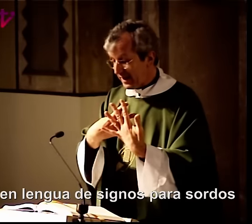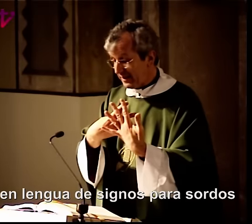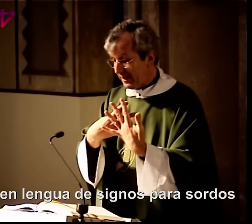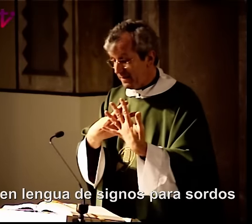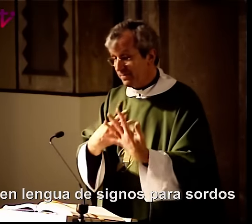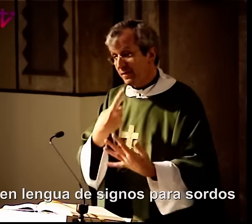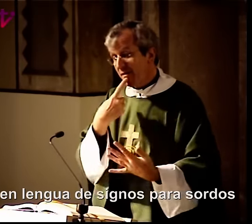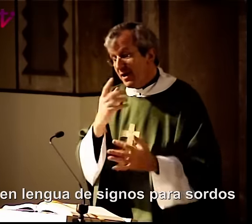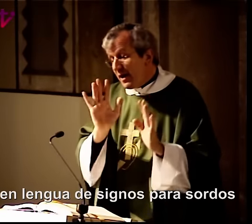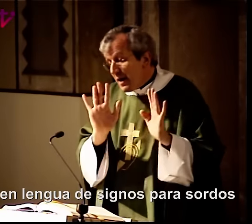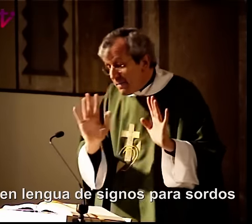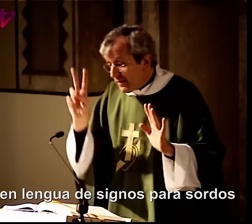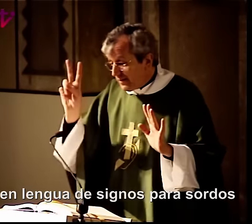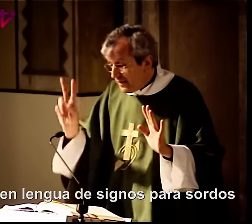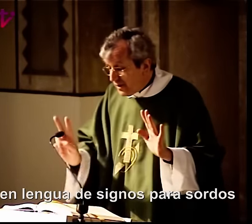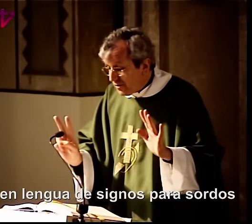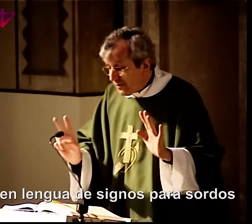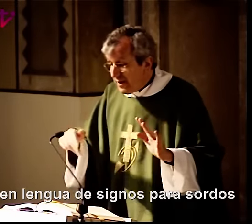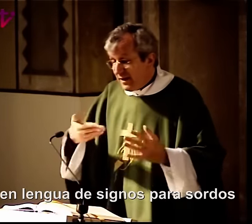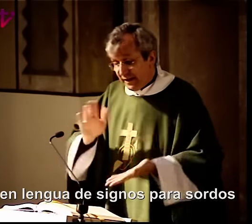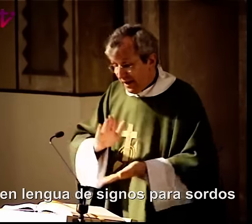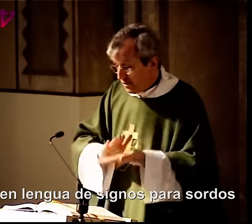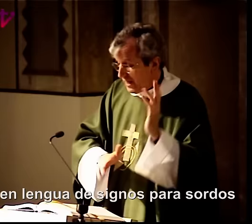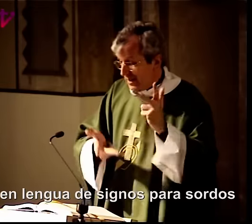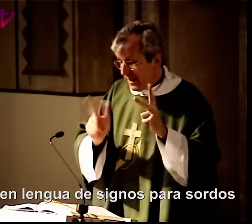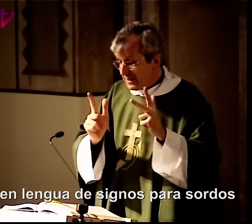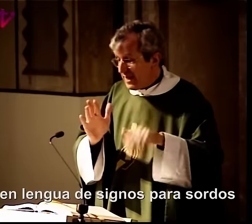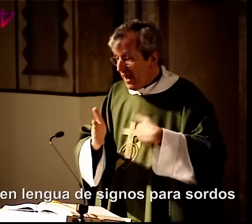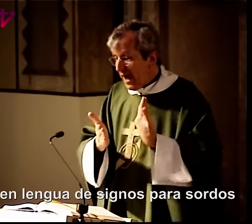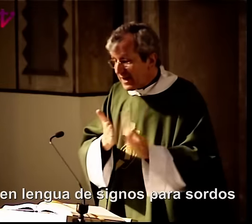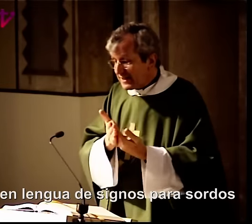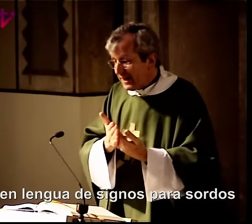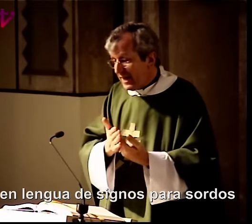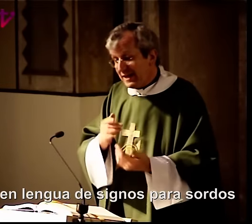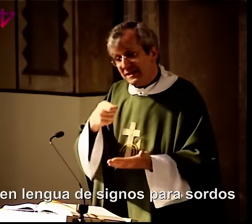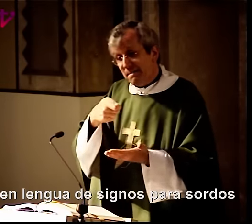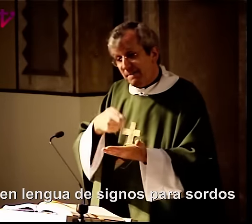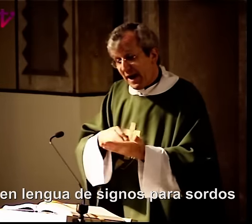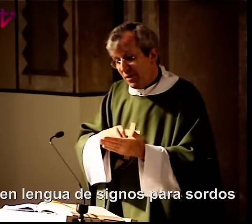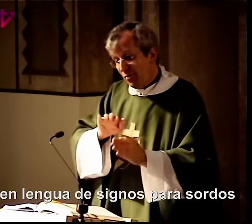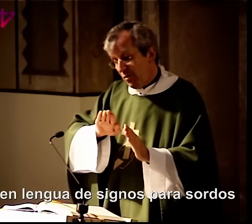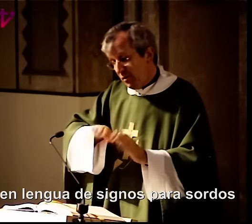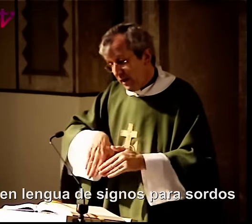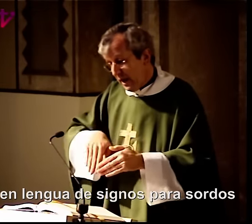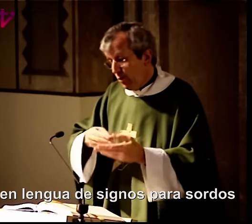cárcel. En verdad te digo que no saldrás hasta que hayas pagado el